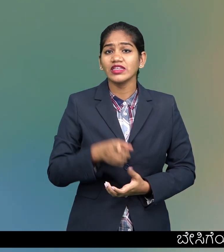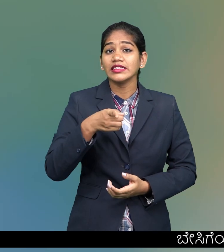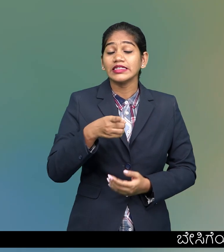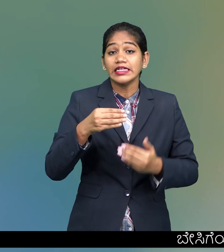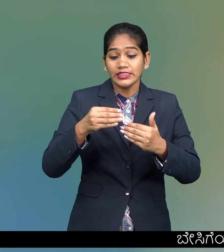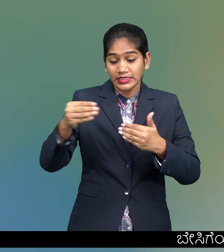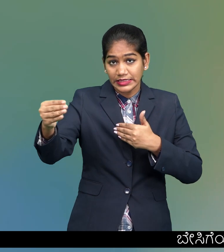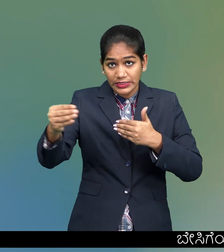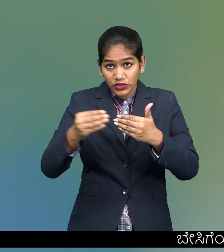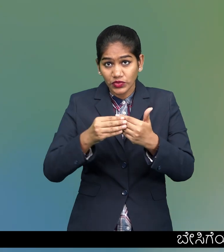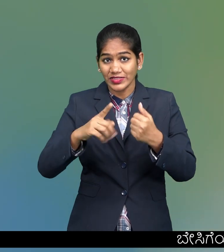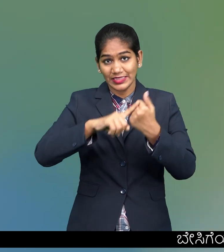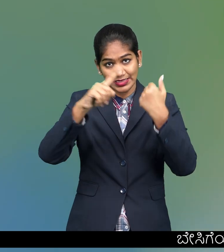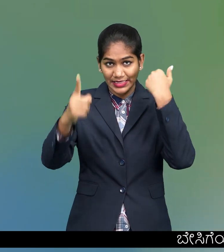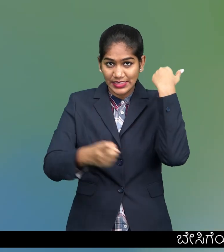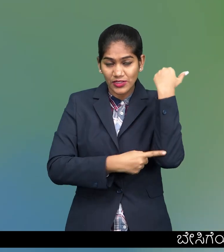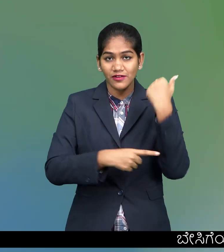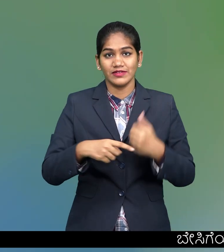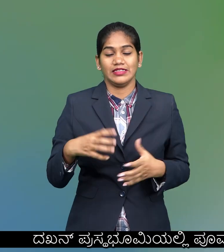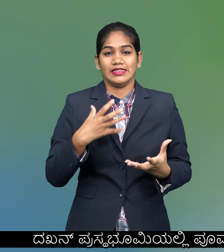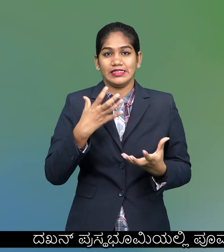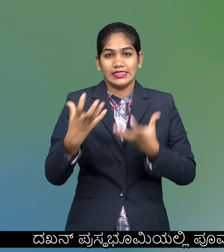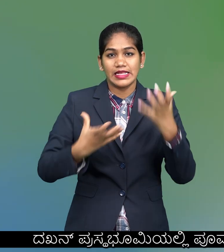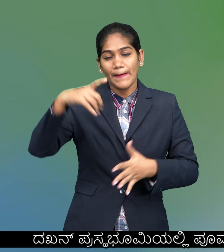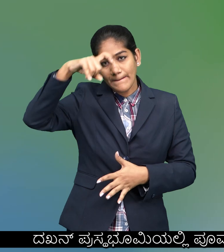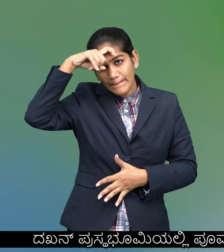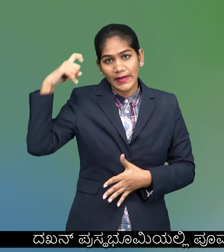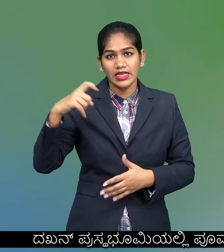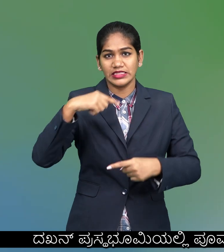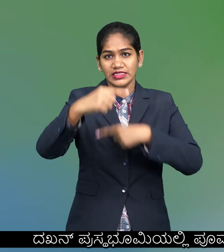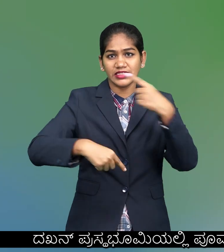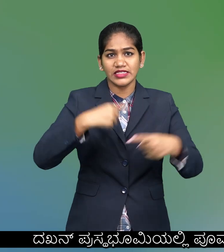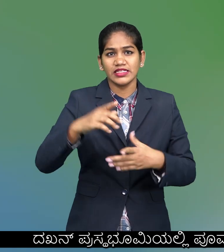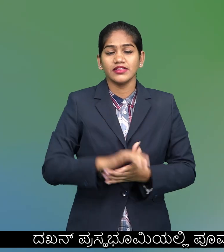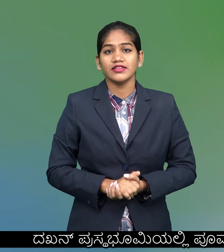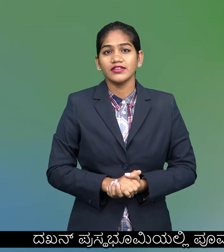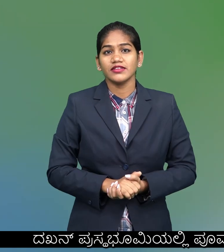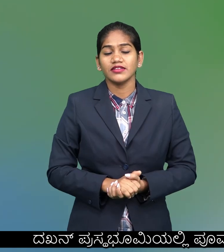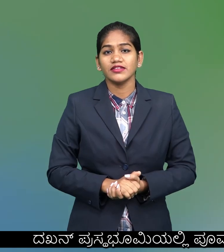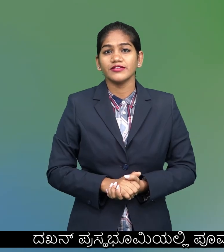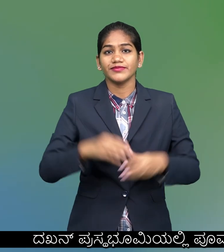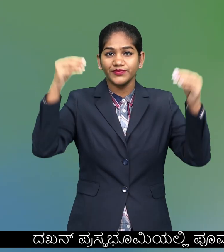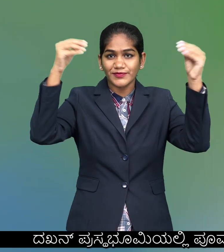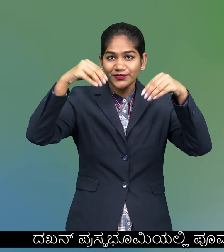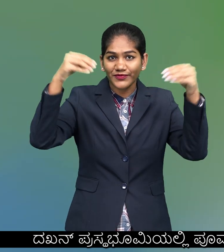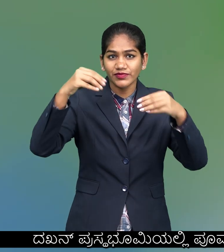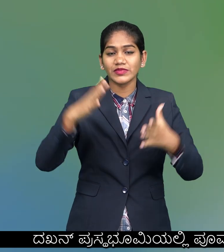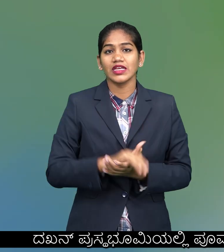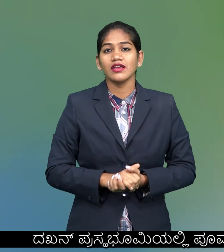ಬೇಸಿಗೆಯ ಅತ್ಯಂತದ ವೇಳೆಗೆ ಮಳೆ ದಖನ್ ಪ್ರಸ್ಥಭೂಮಿಯಲ್ಲಿ ಪೂರ್ವ ಮುಂಗಾರು ಮಳೆಯು